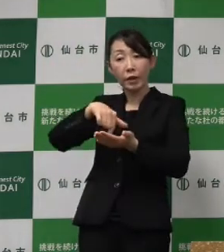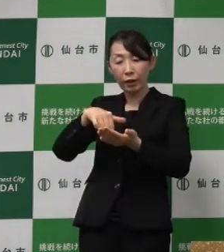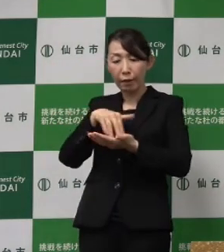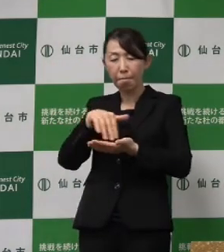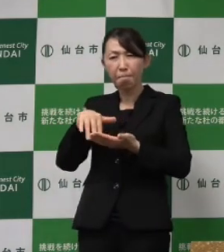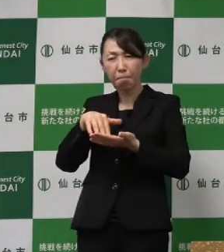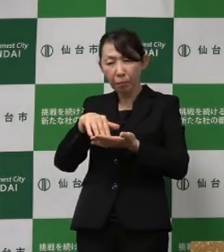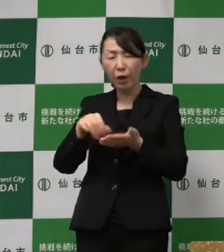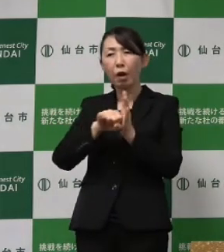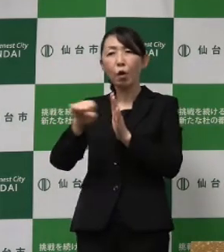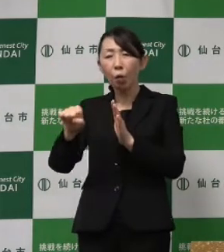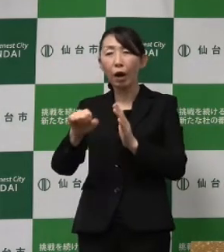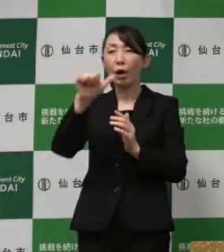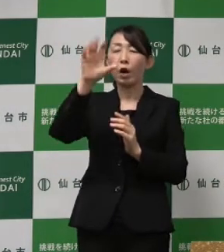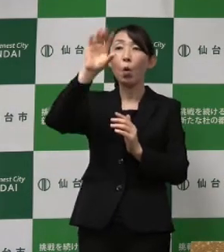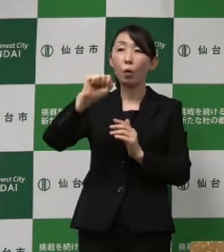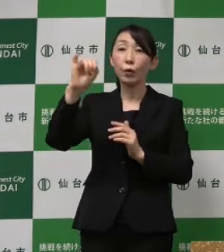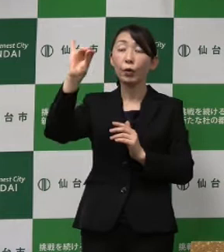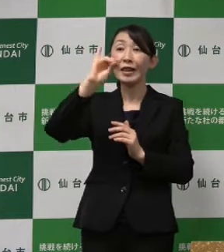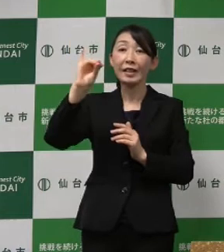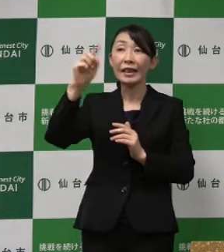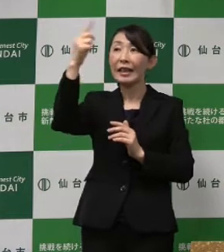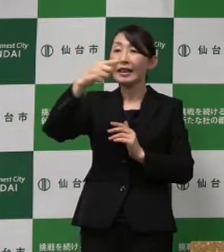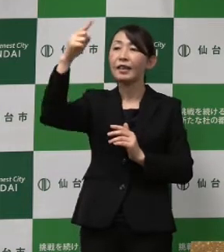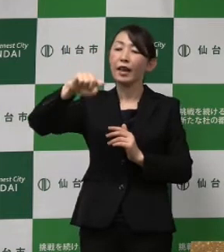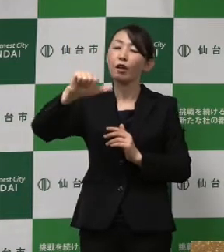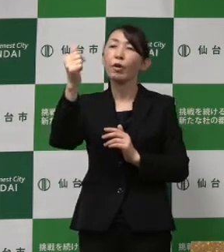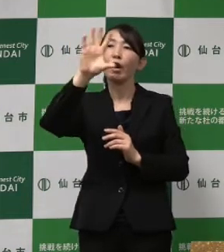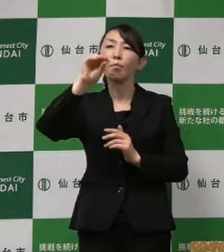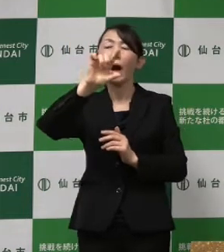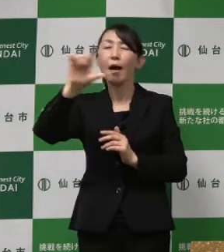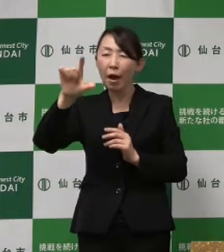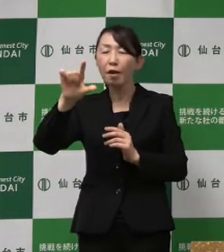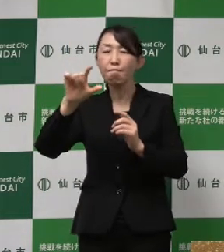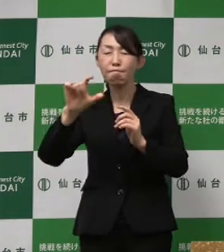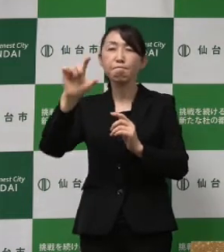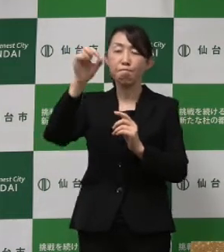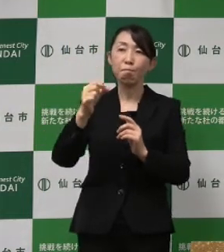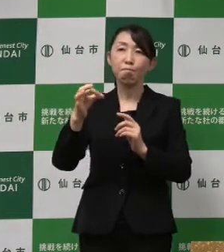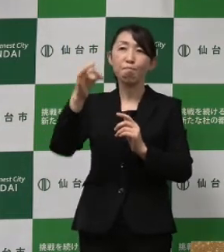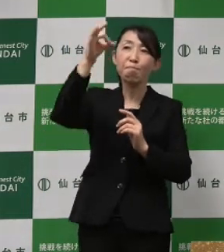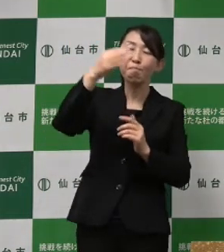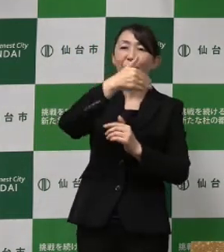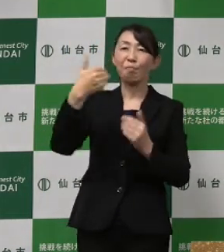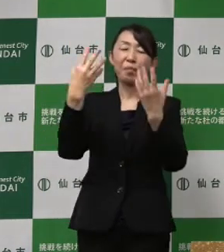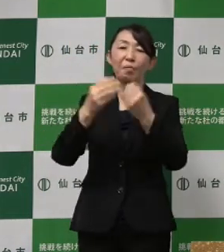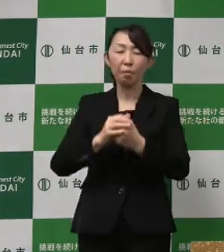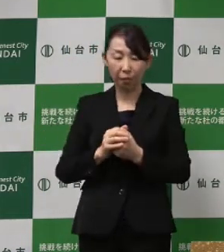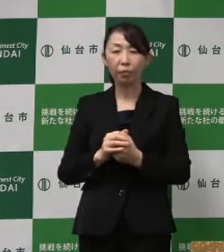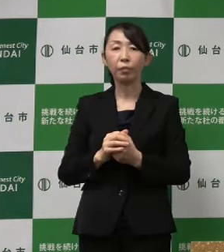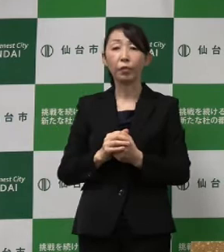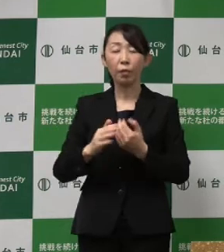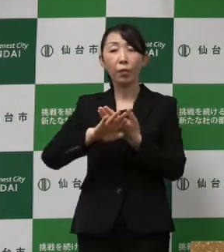としては5億1500万円で、その他、広告換算、パブリシティ効果と言われておりますけれども、そ